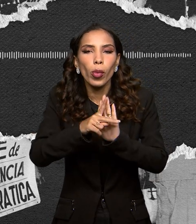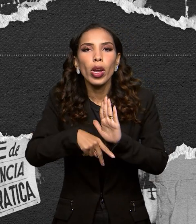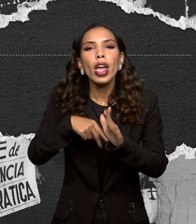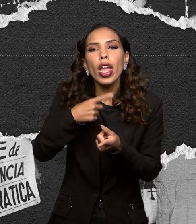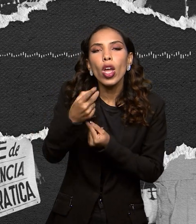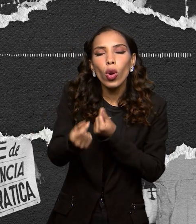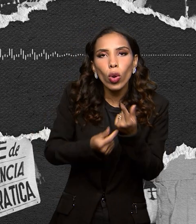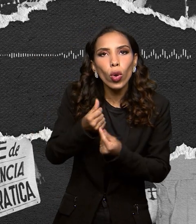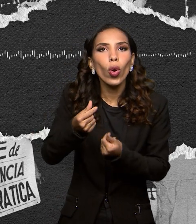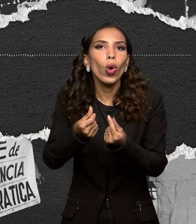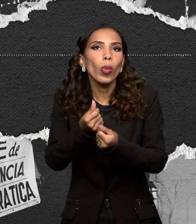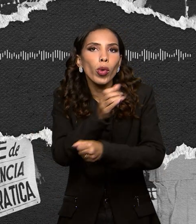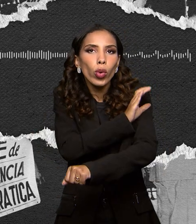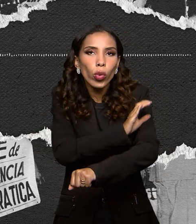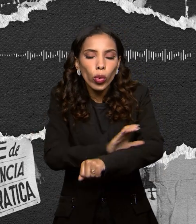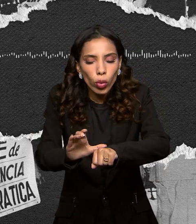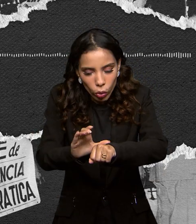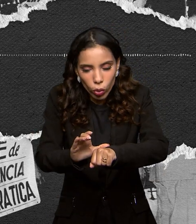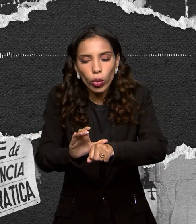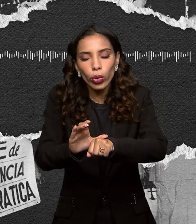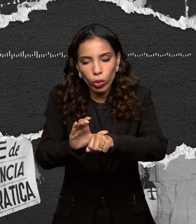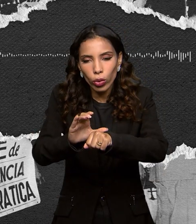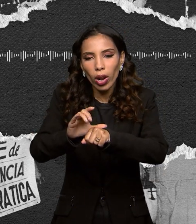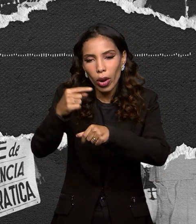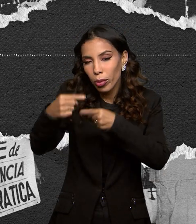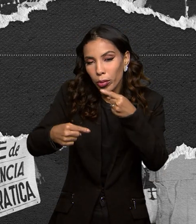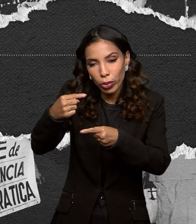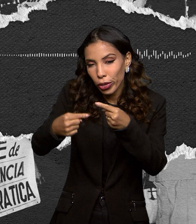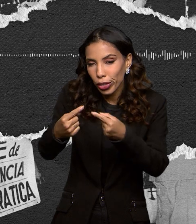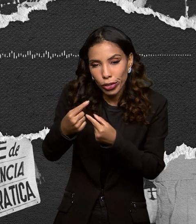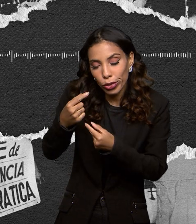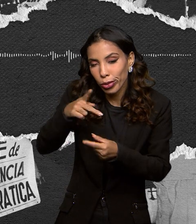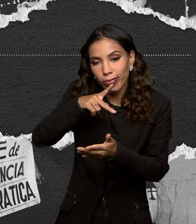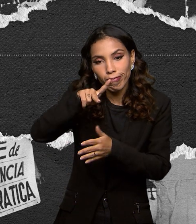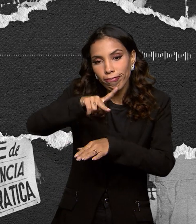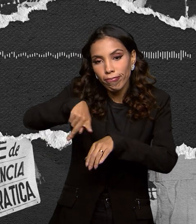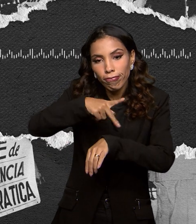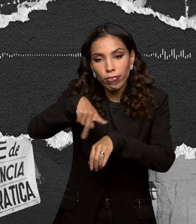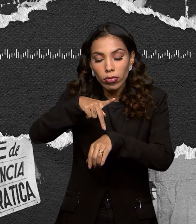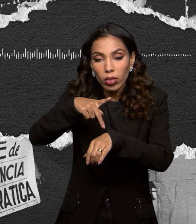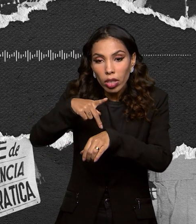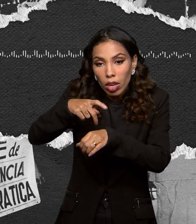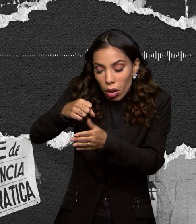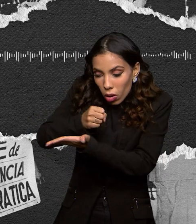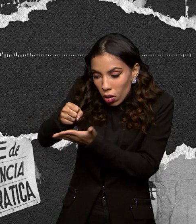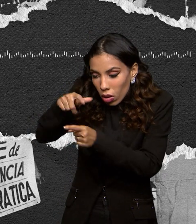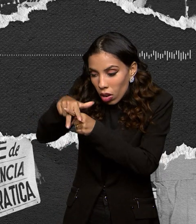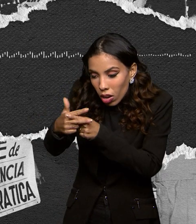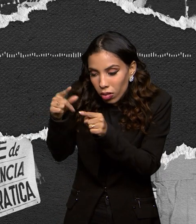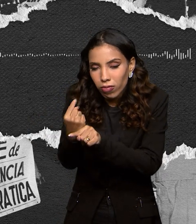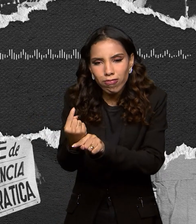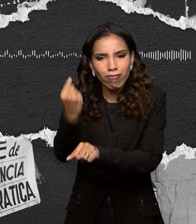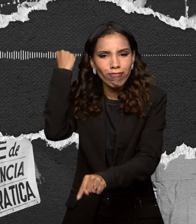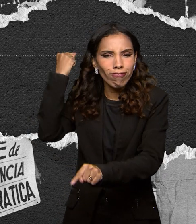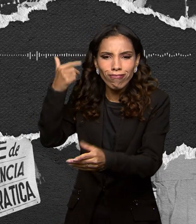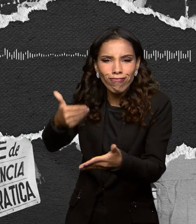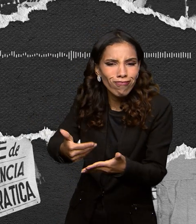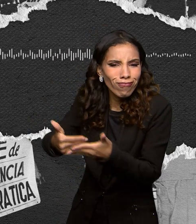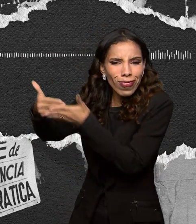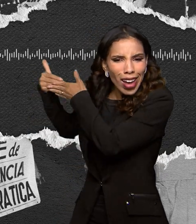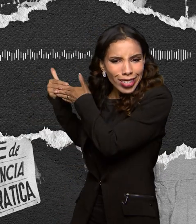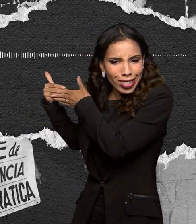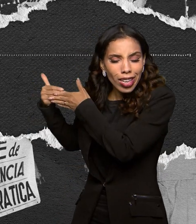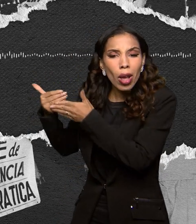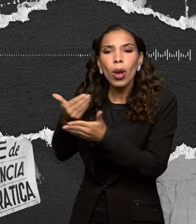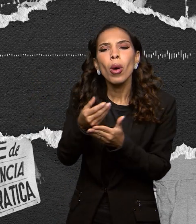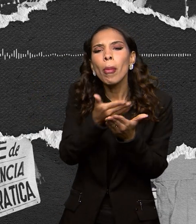ao país. E o futuro das reformas estruturais de base ficou no passado. A gente ainda vai contar aqui no Perdas e Danos que